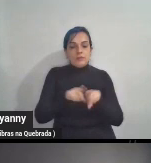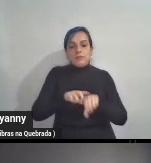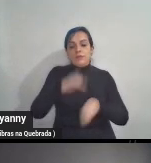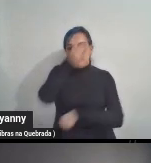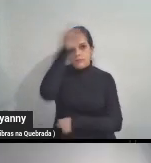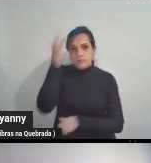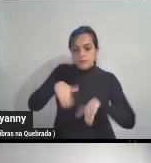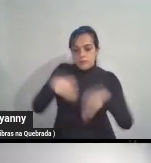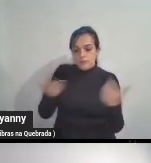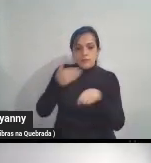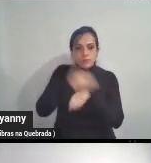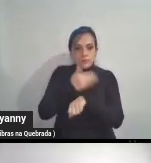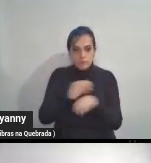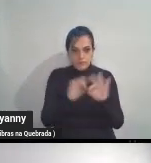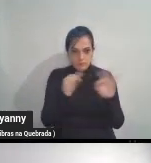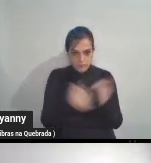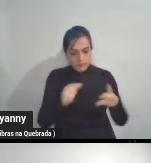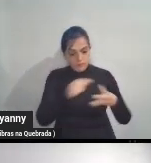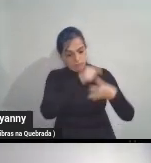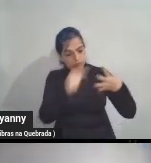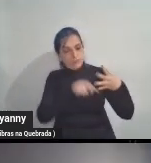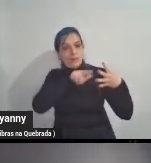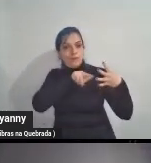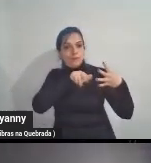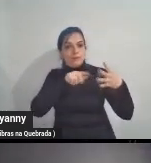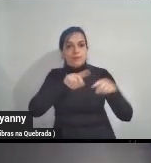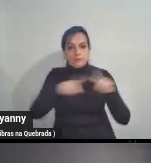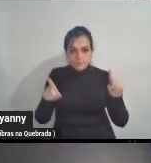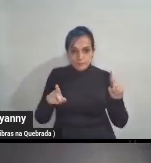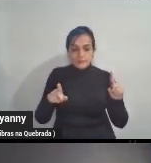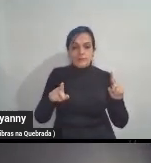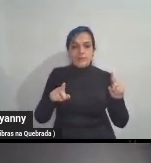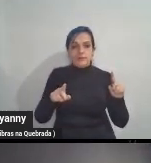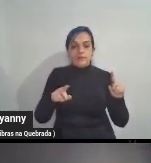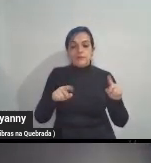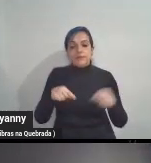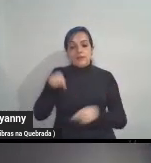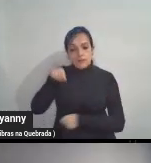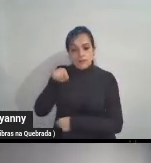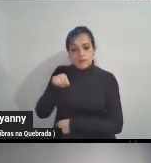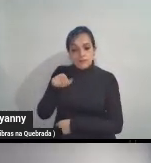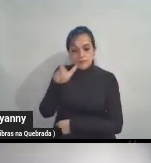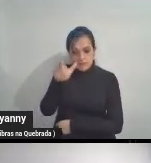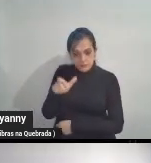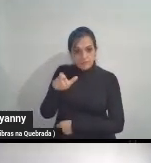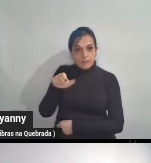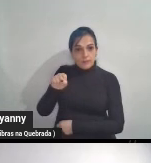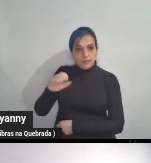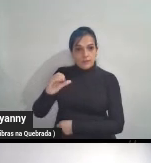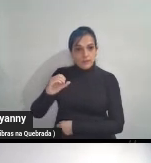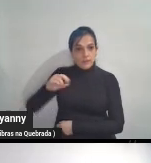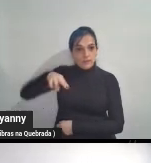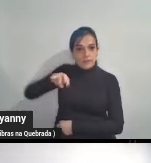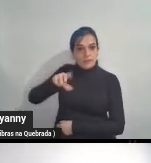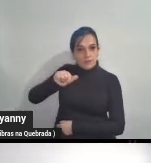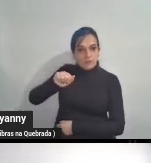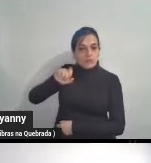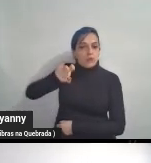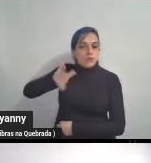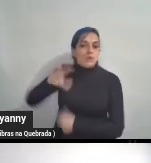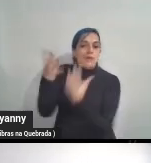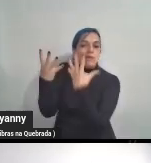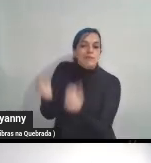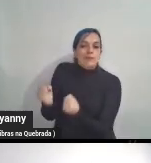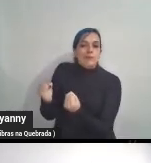né, os 4 irmãos. Ela só passou a ser considerada uma filha quando parece que era mais conveniente,